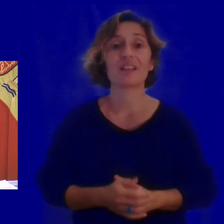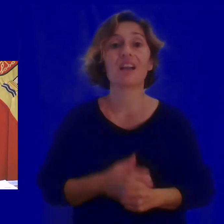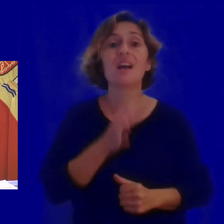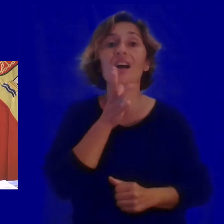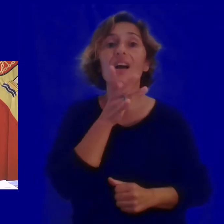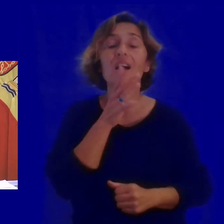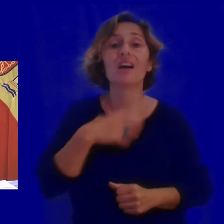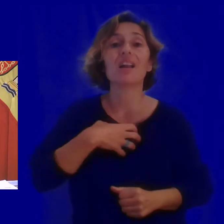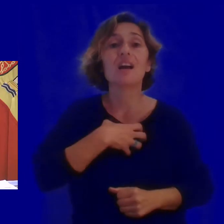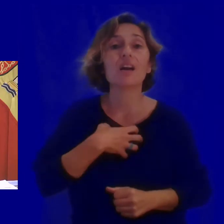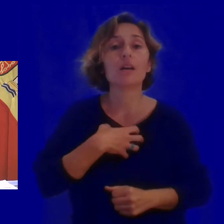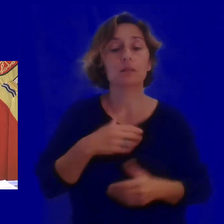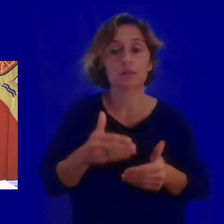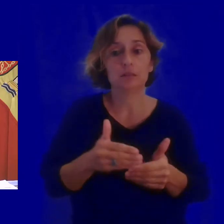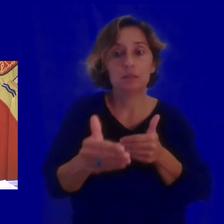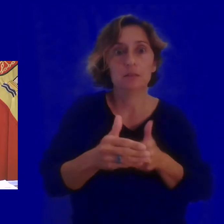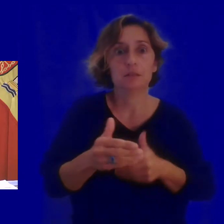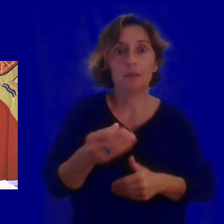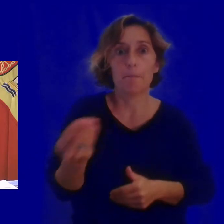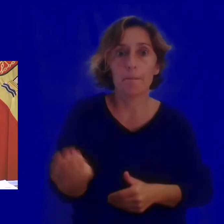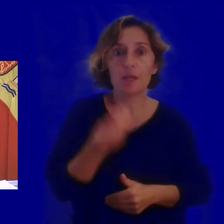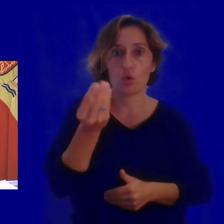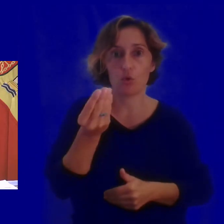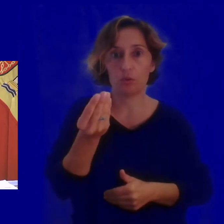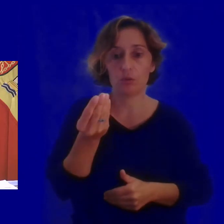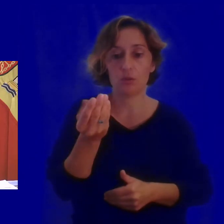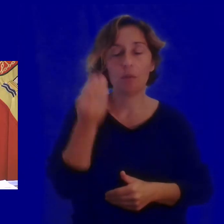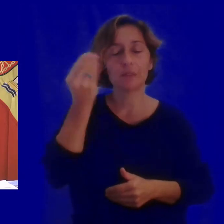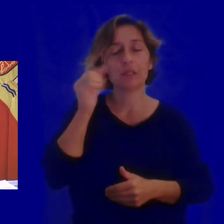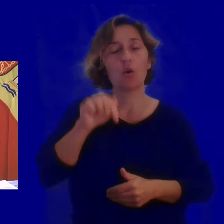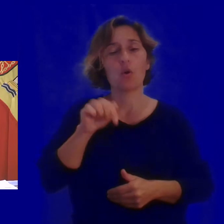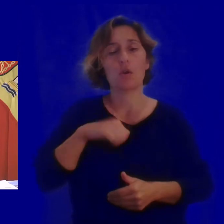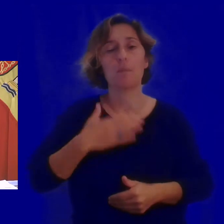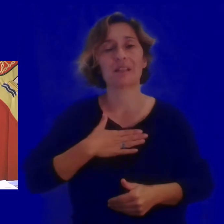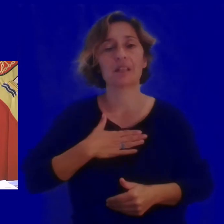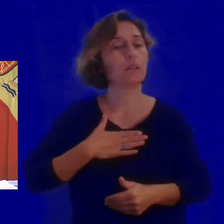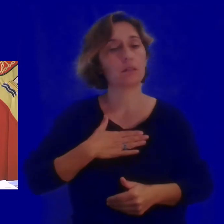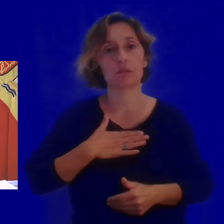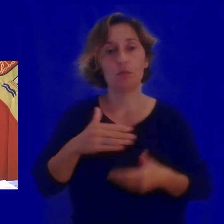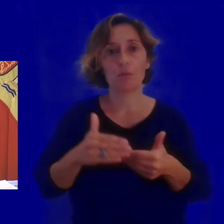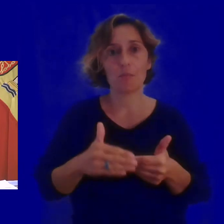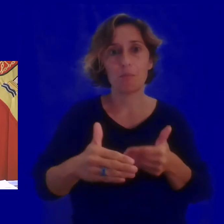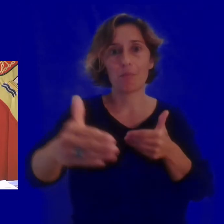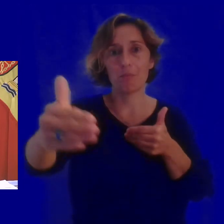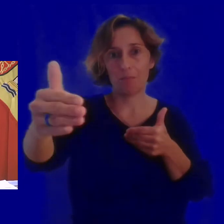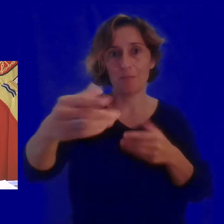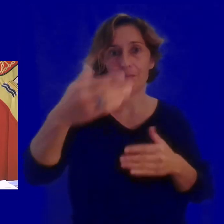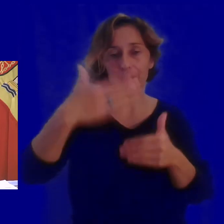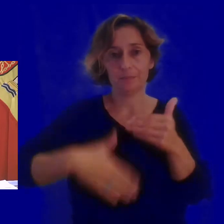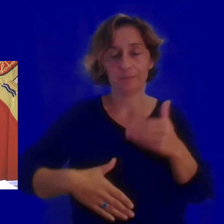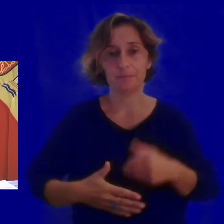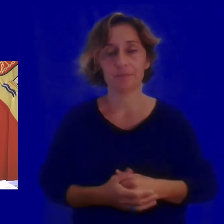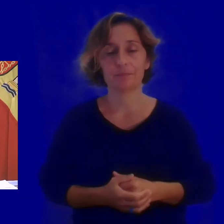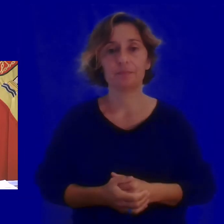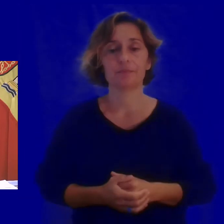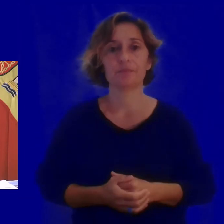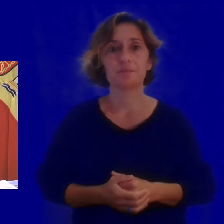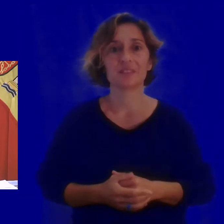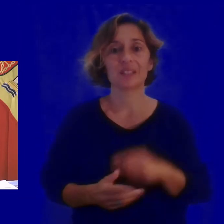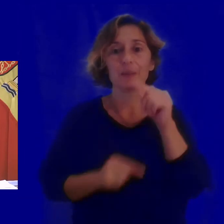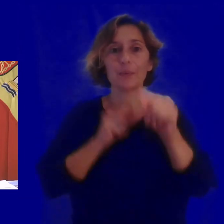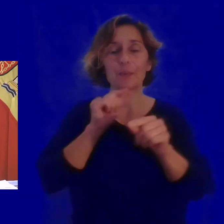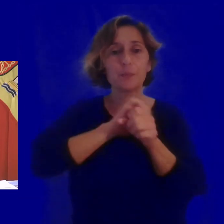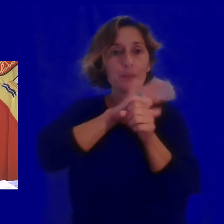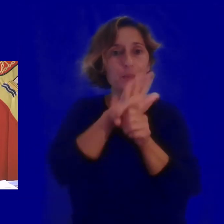seguir mejorando, pensar no solo en el hoy o en el mañana, sino en un plazo más largo. El coronavirus circula en nuestra